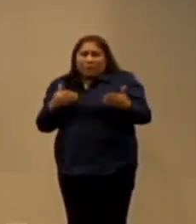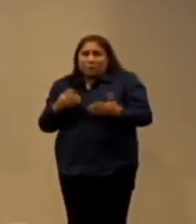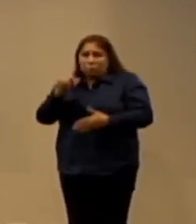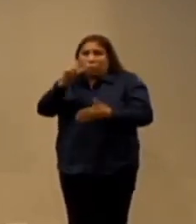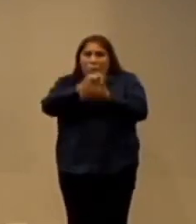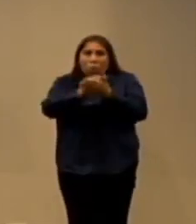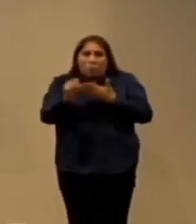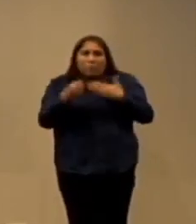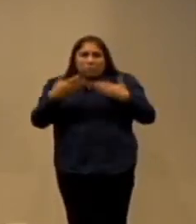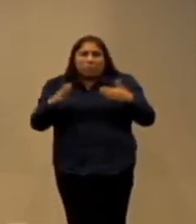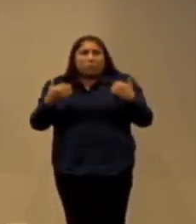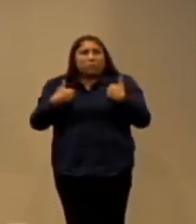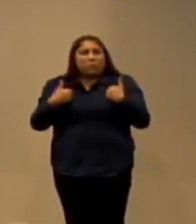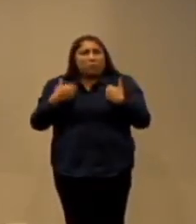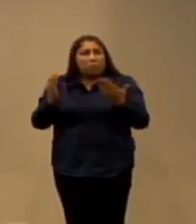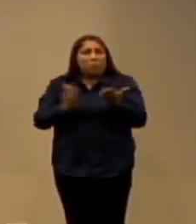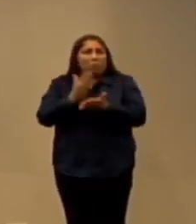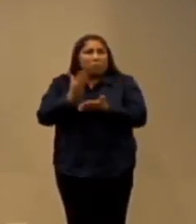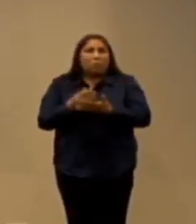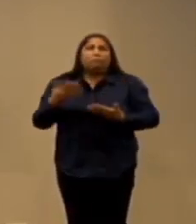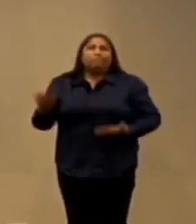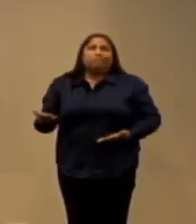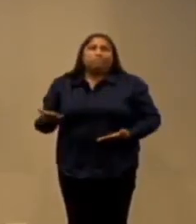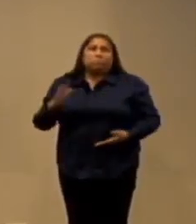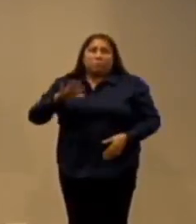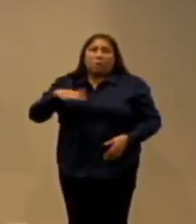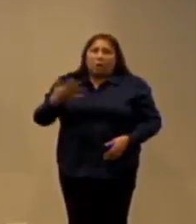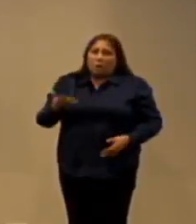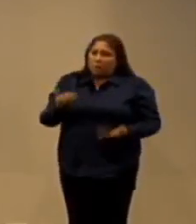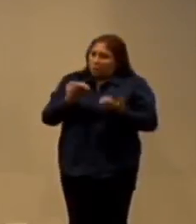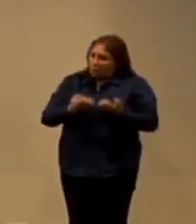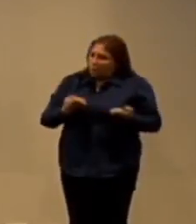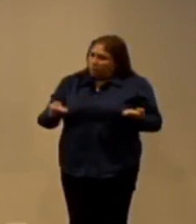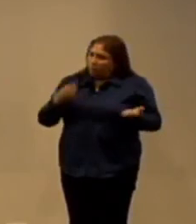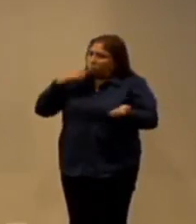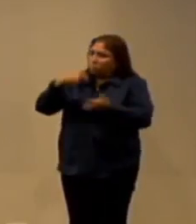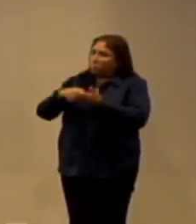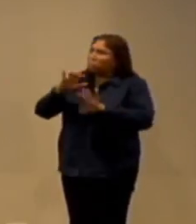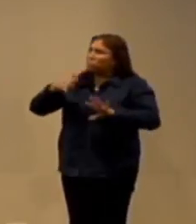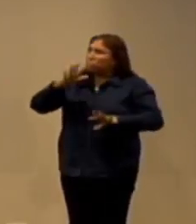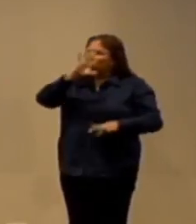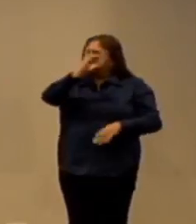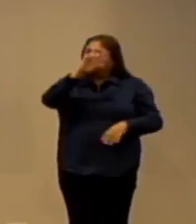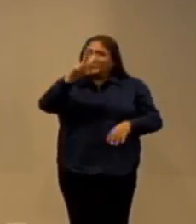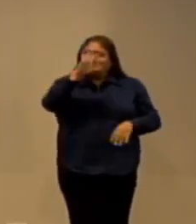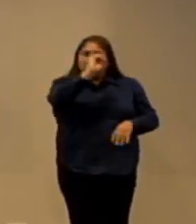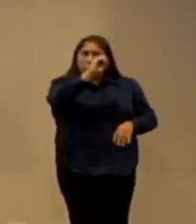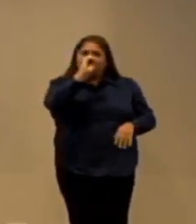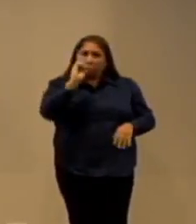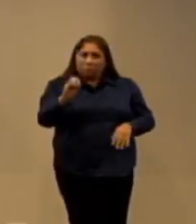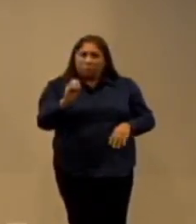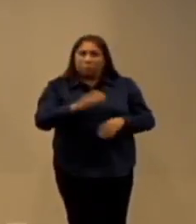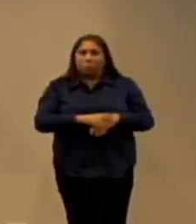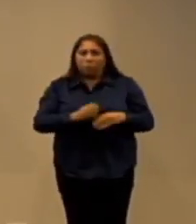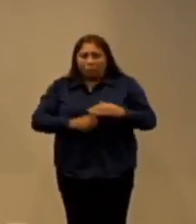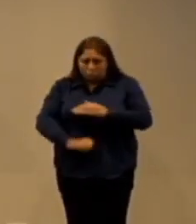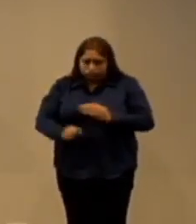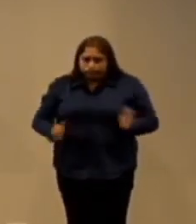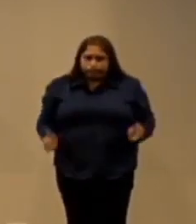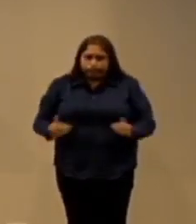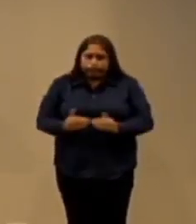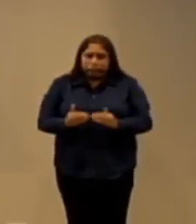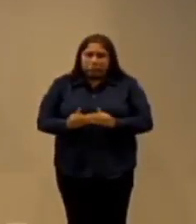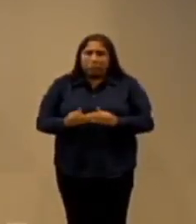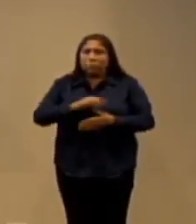al mes. ¿Se dan cuenta? Entonces ahora sí hay elementos. Y esto más o menos es el 83% de los partos que existen en el